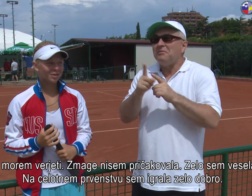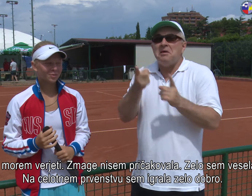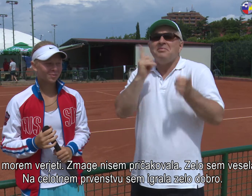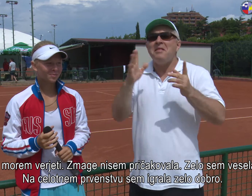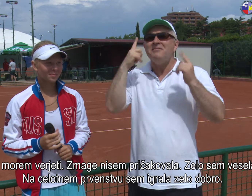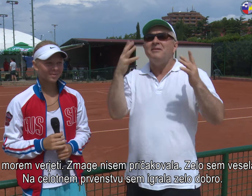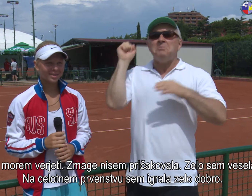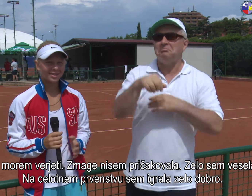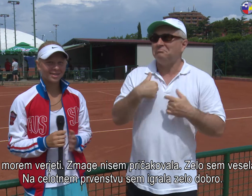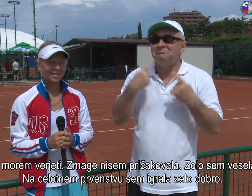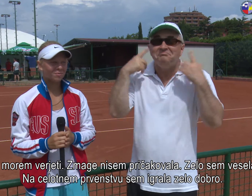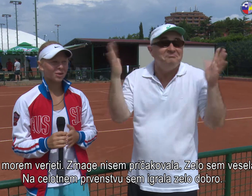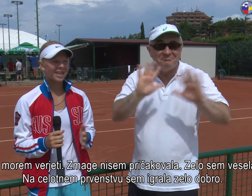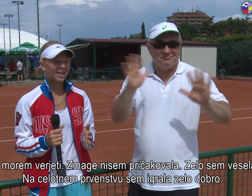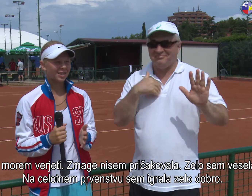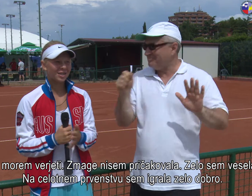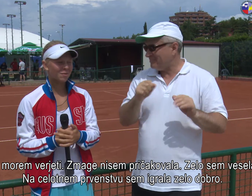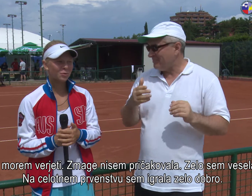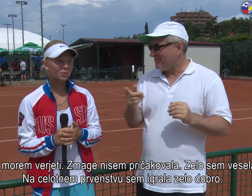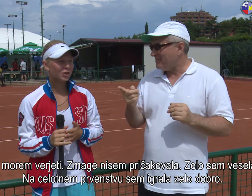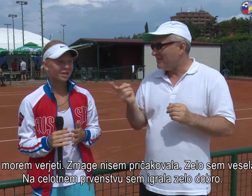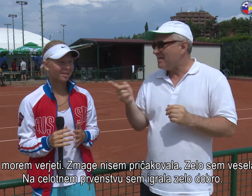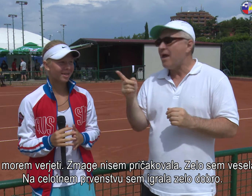Ну, мой теннис самый лучший.